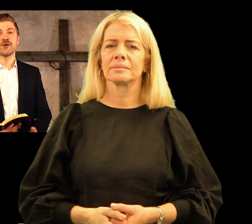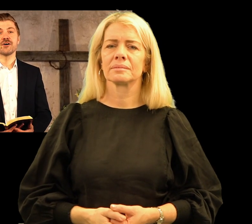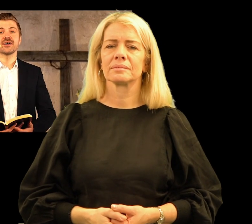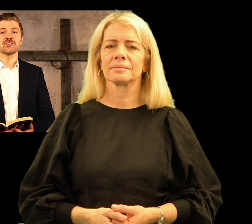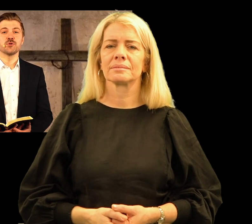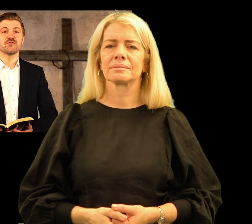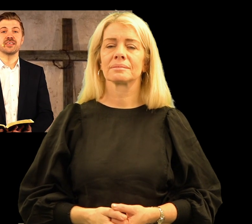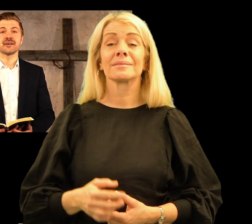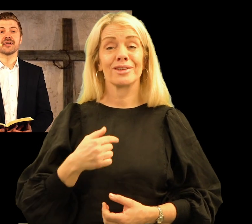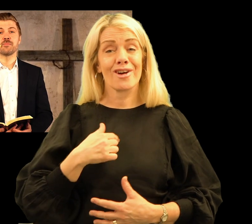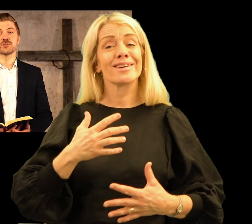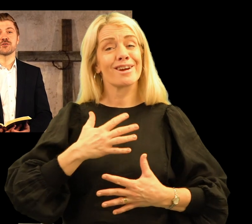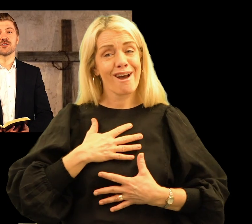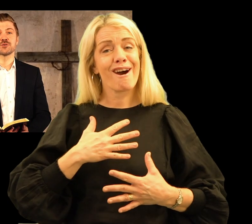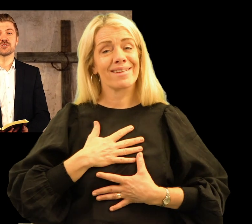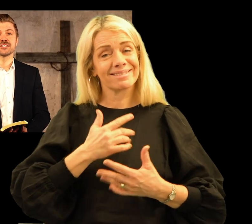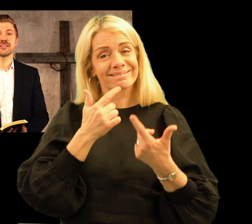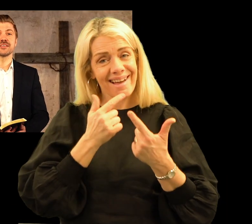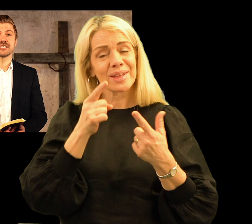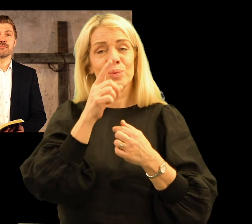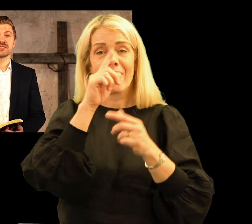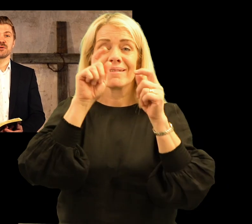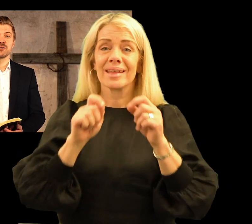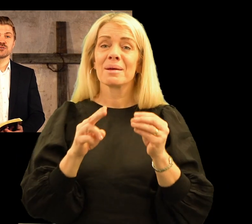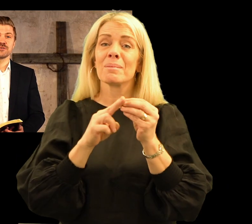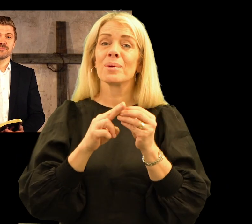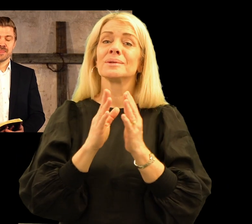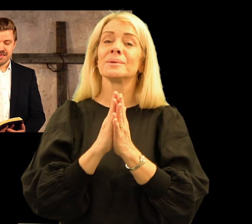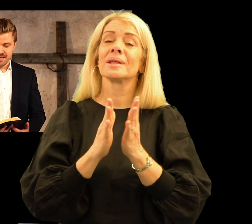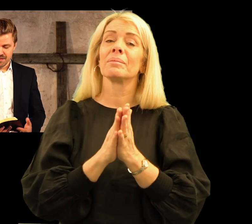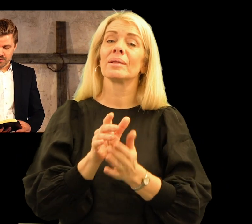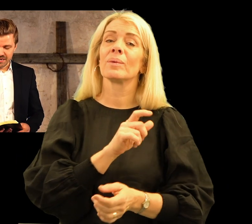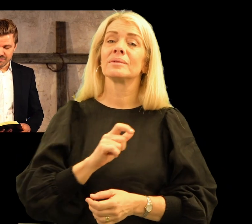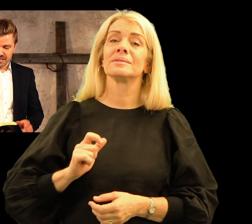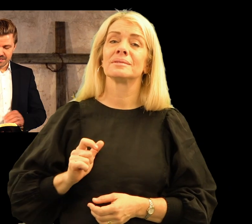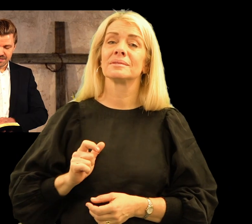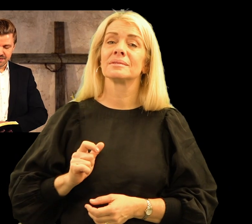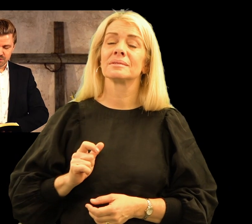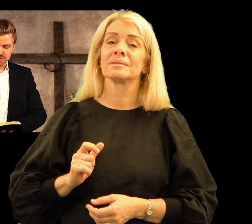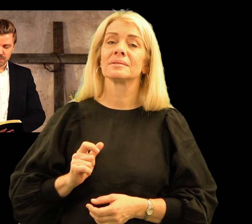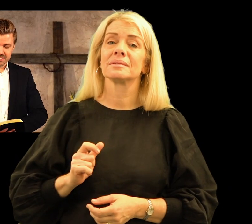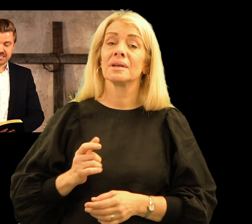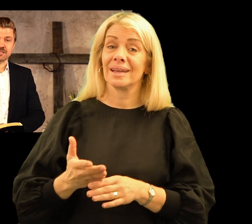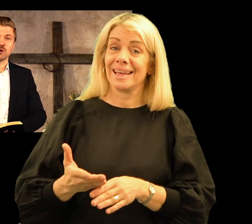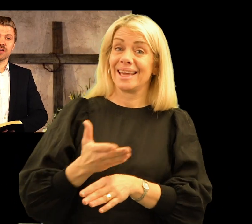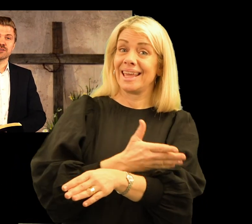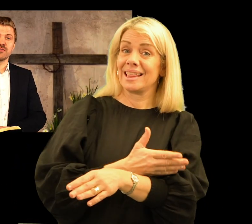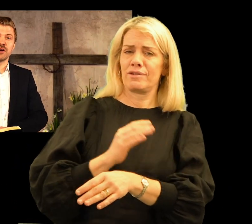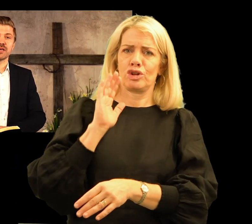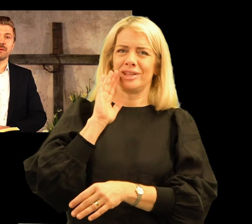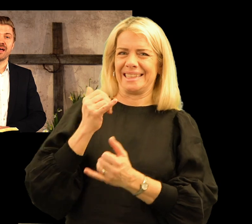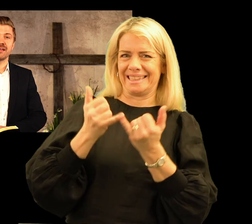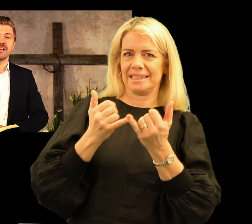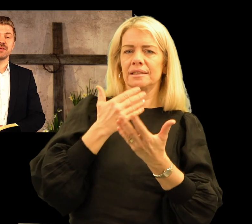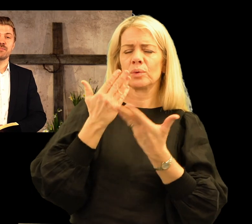Jag är glad att du har firat den här påskdagsgudstjänsten tillsammans med oss. Och innan vi lyssnar på den sista sången så